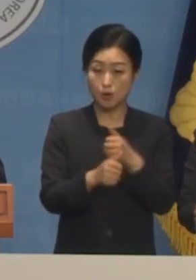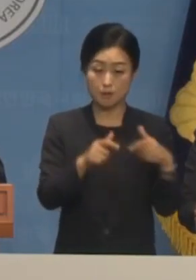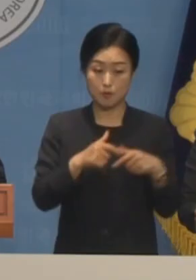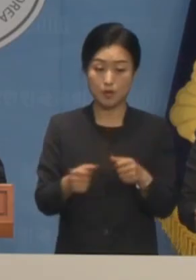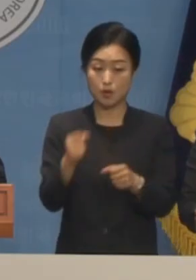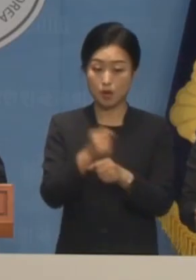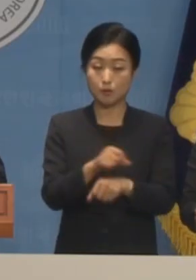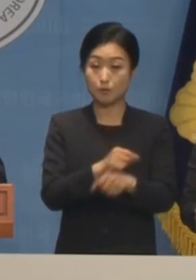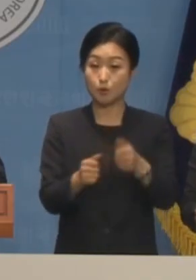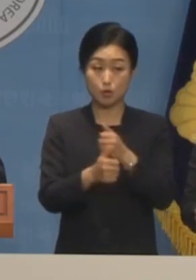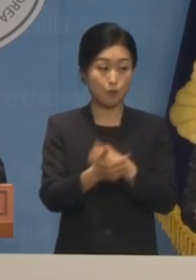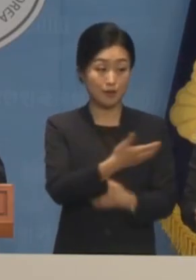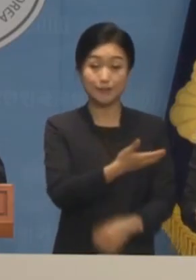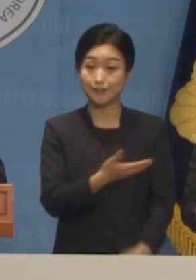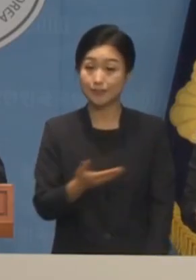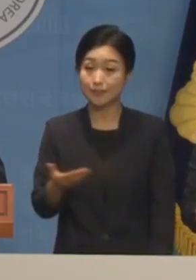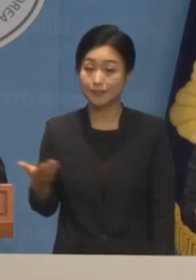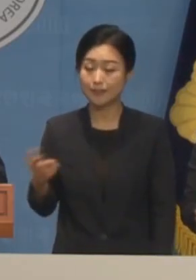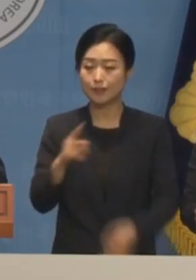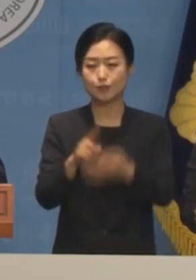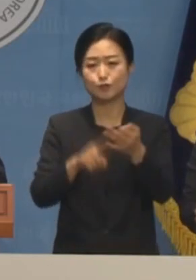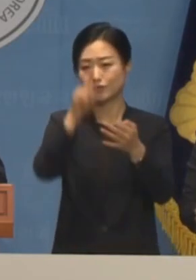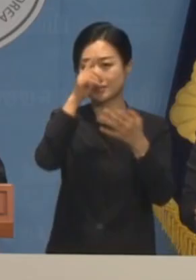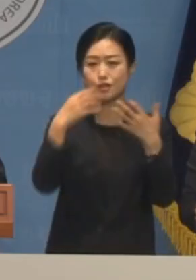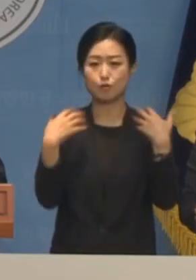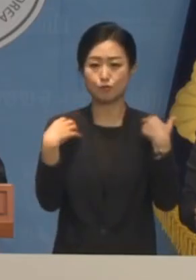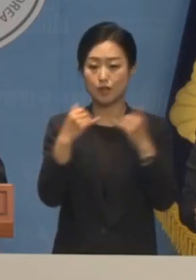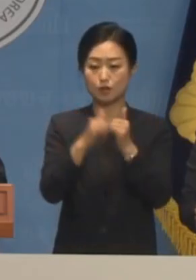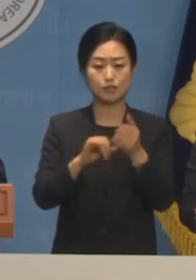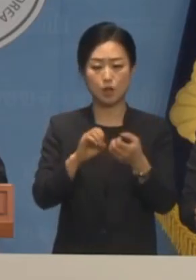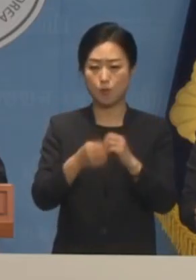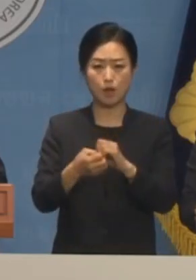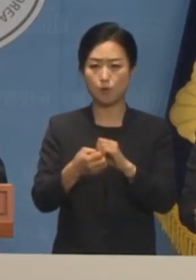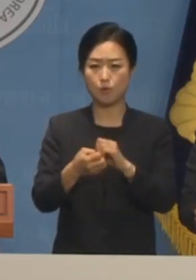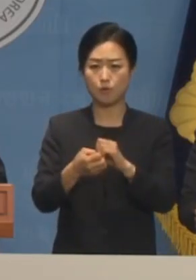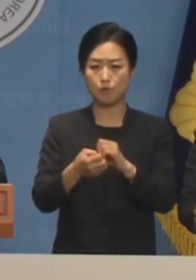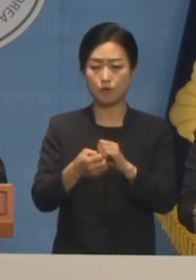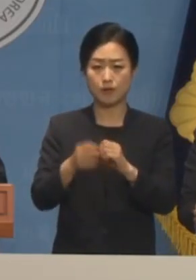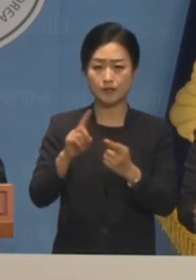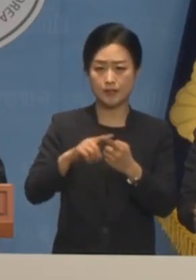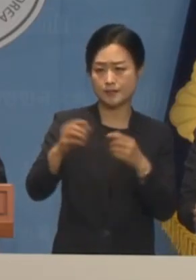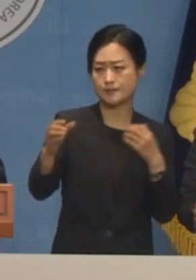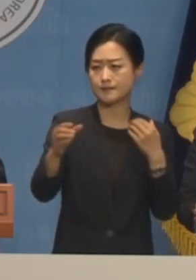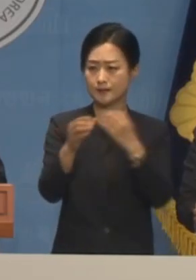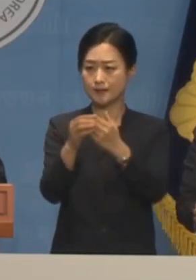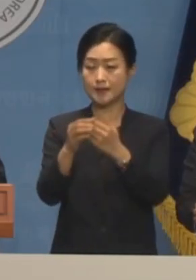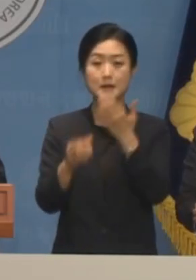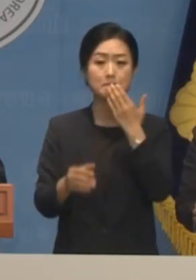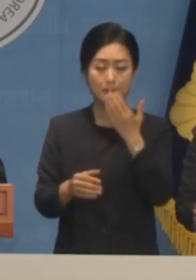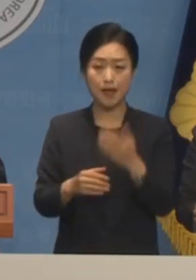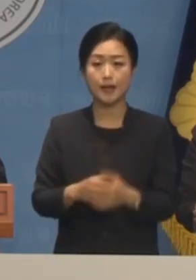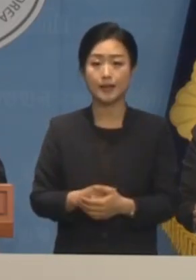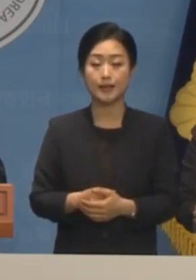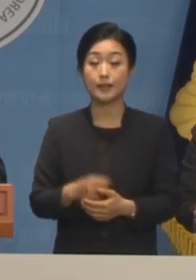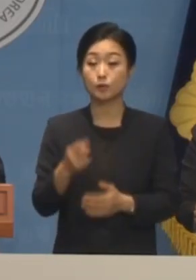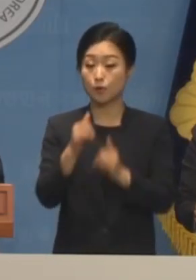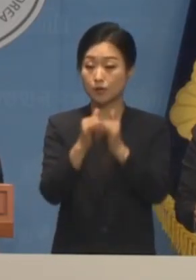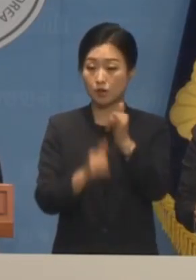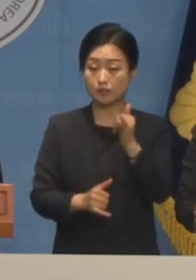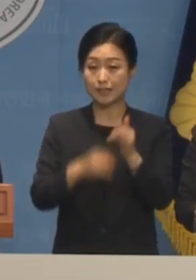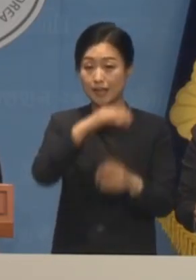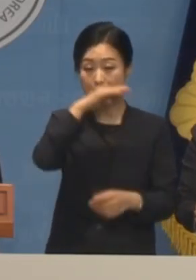특별위원회는 윤성 정부의 역사왜곡 시도에 끝까지 맞 싸울 것이며 역사적